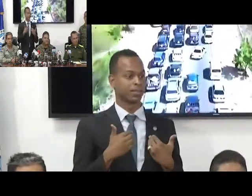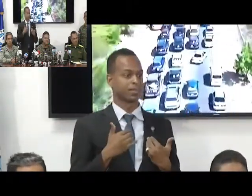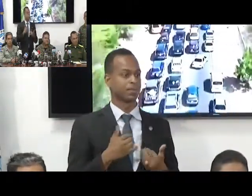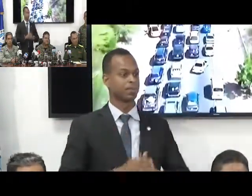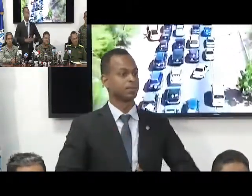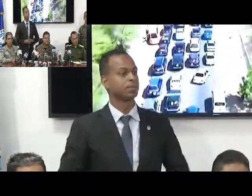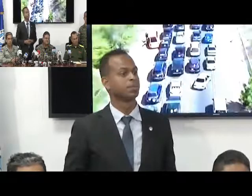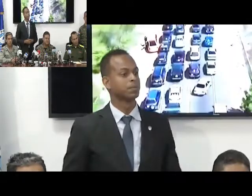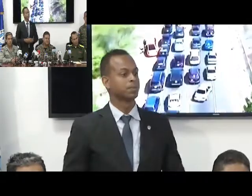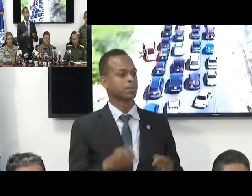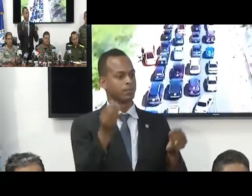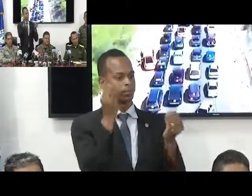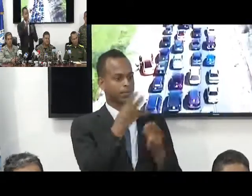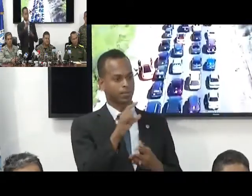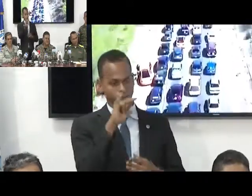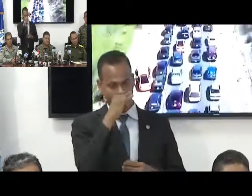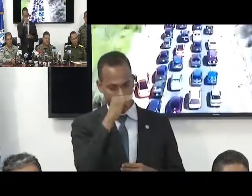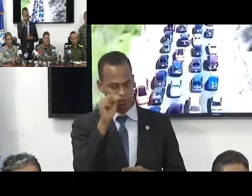celular mío.